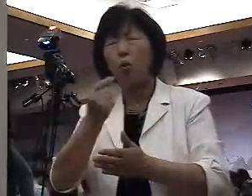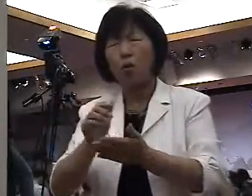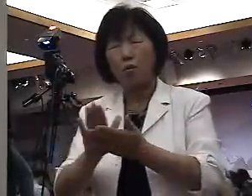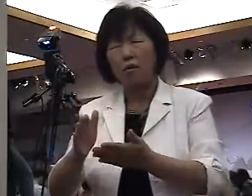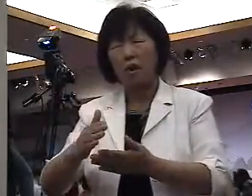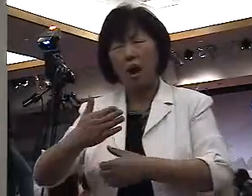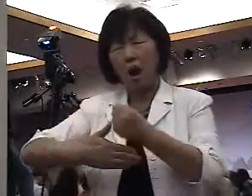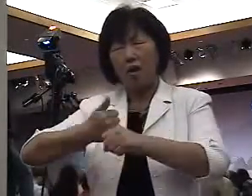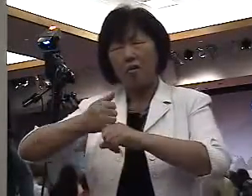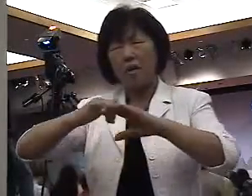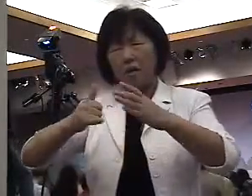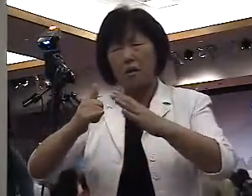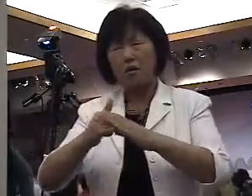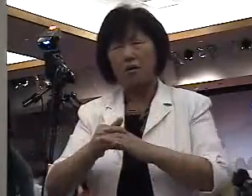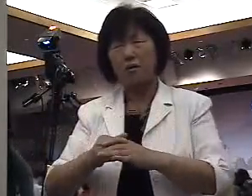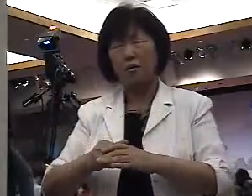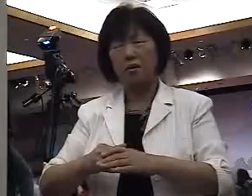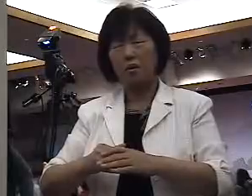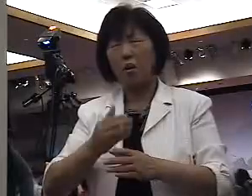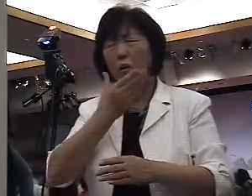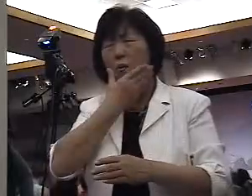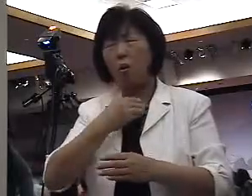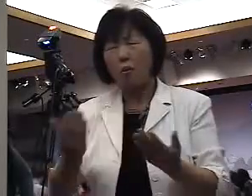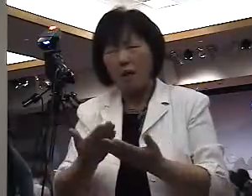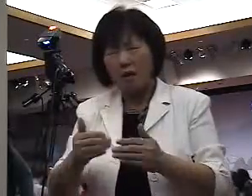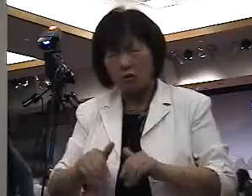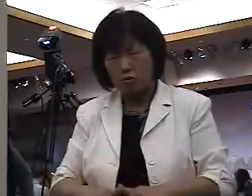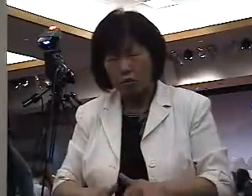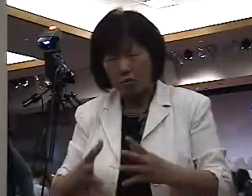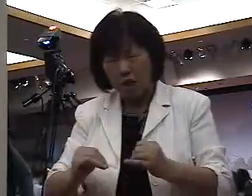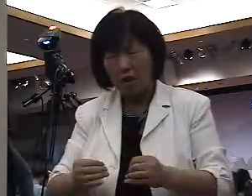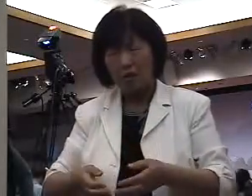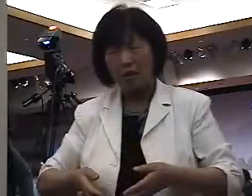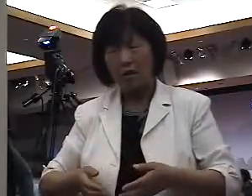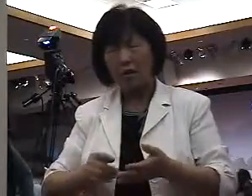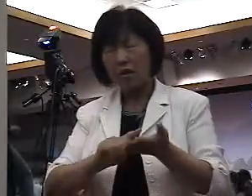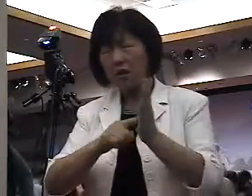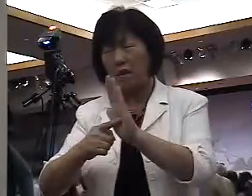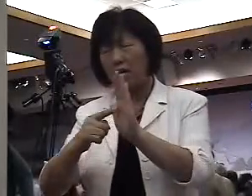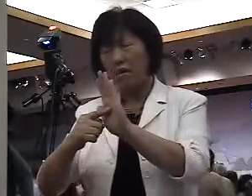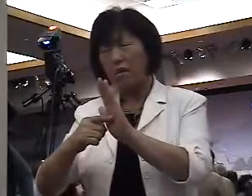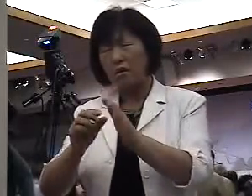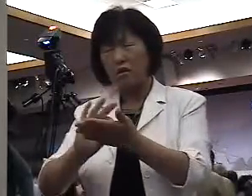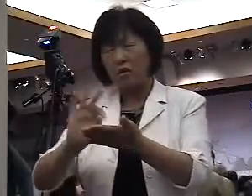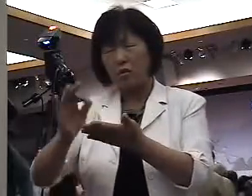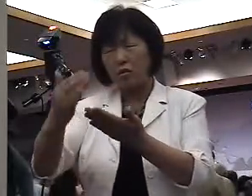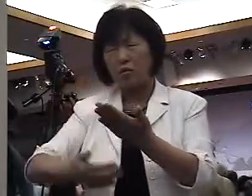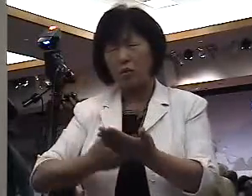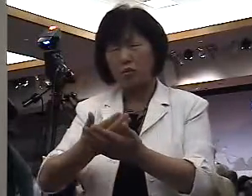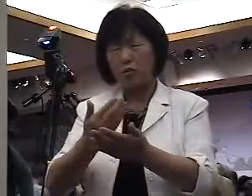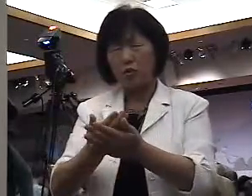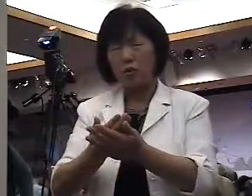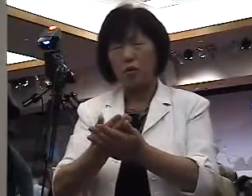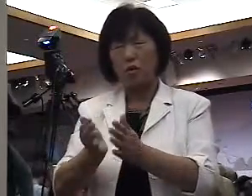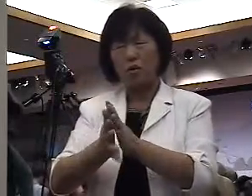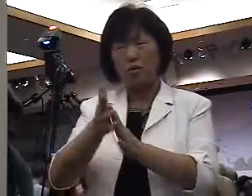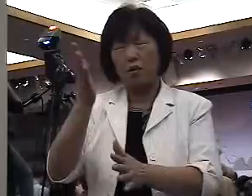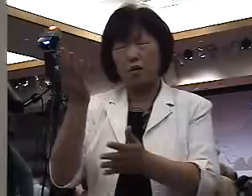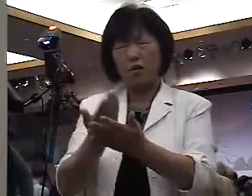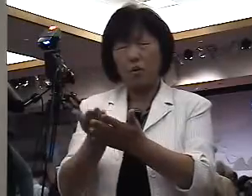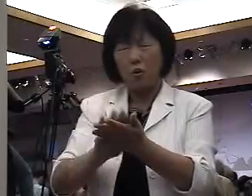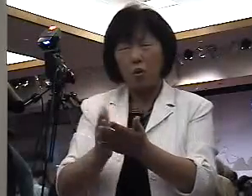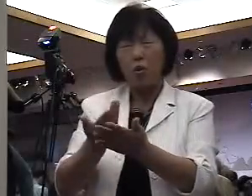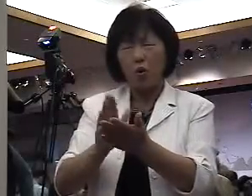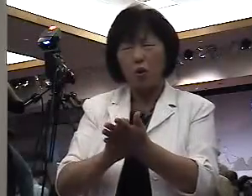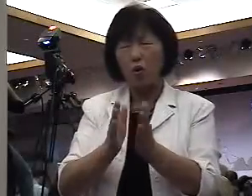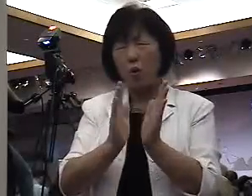하나님 나라의 임재를 실현하는 복음의 일꾼들을 많이 배출할 수 있도록 사용하여 주시고 리모델링의 모든 과정을